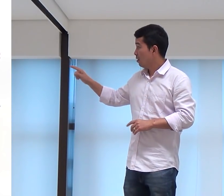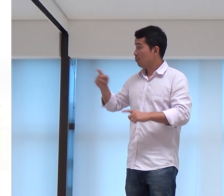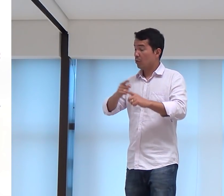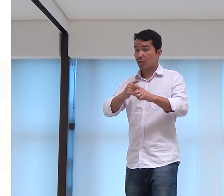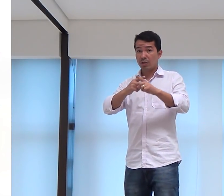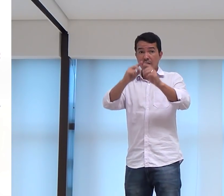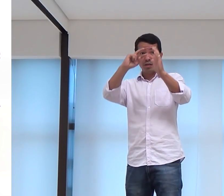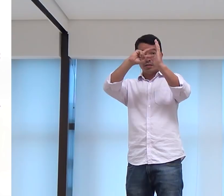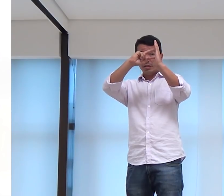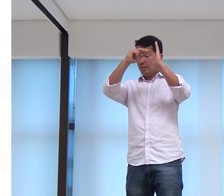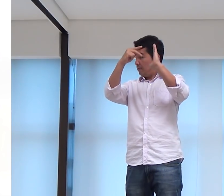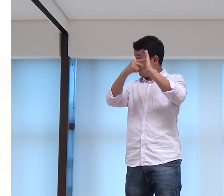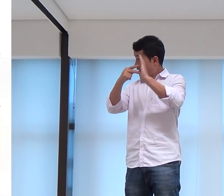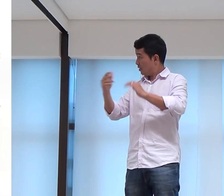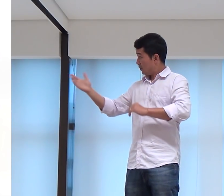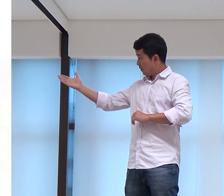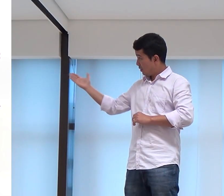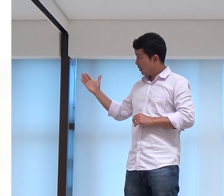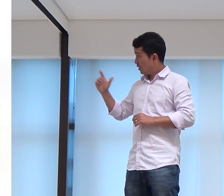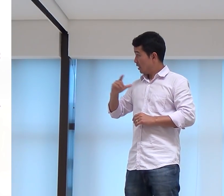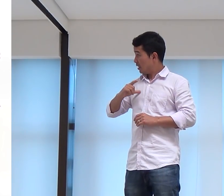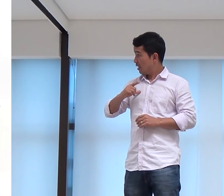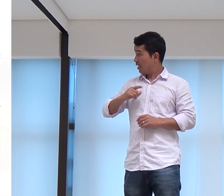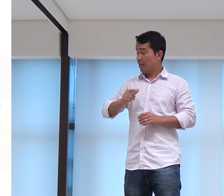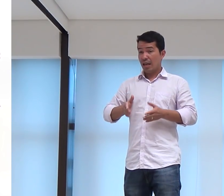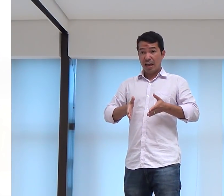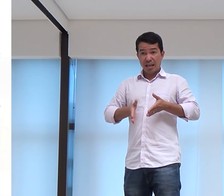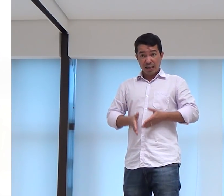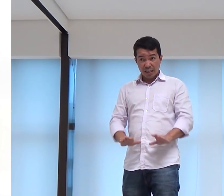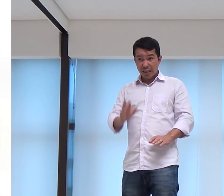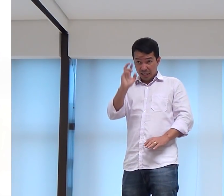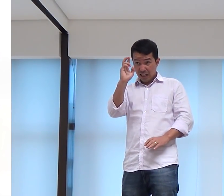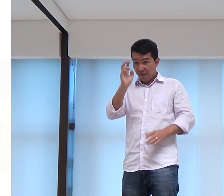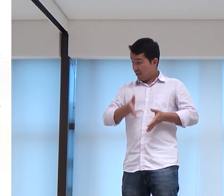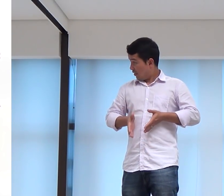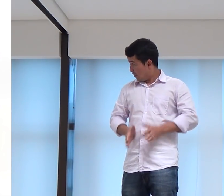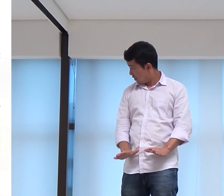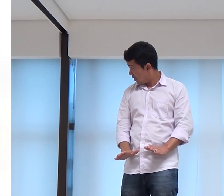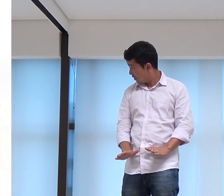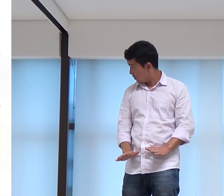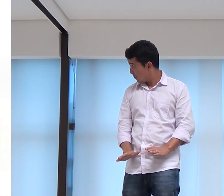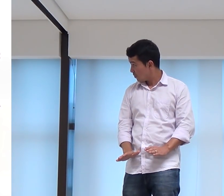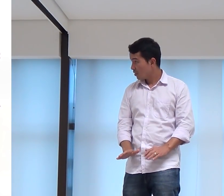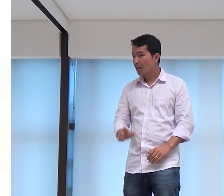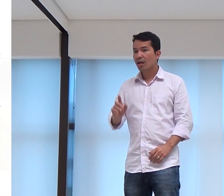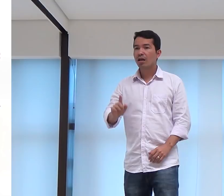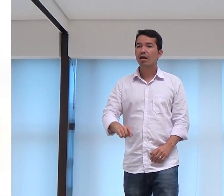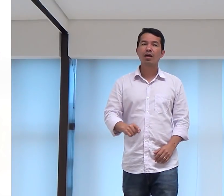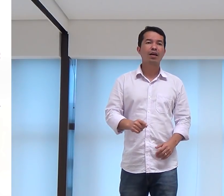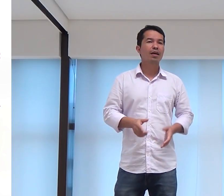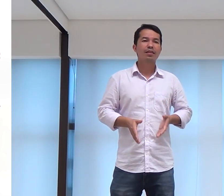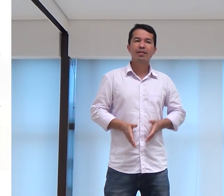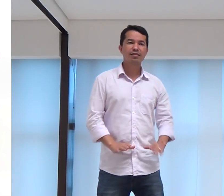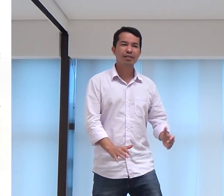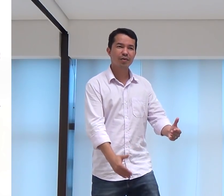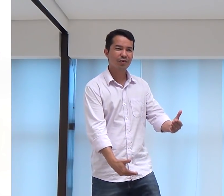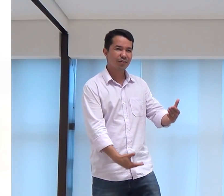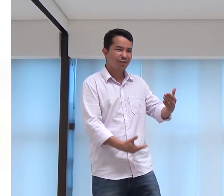entendendo. Qual o significado? Que essa mulher grávida, ela daria à